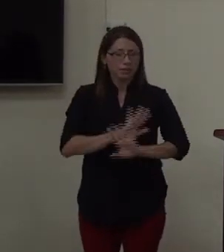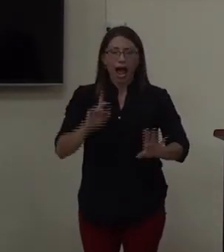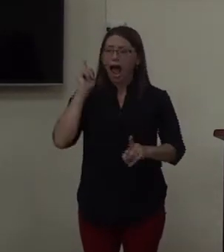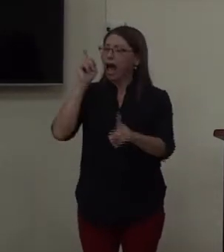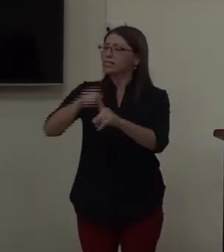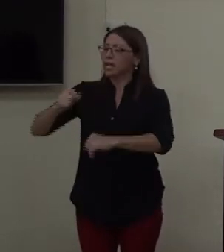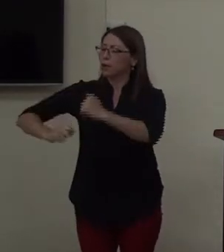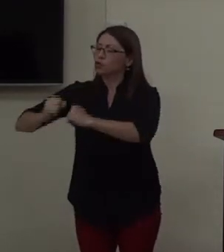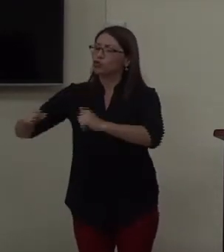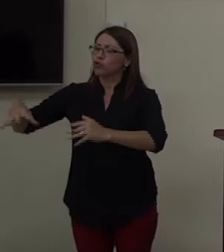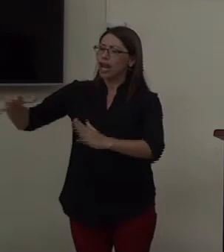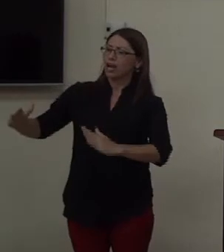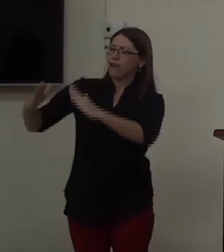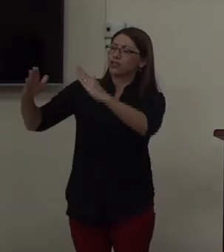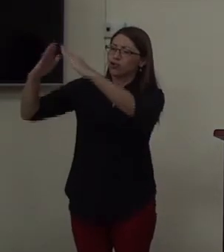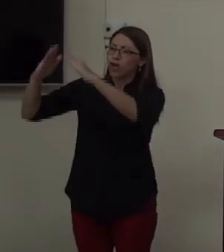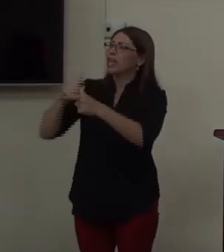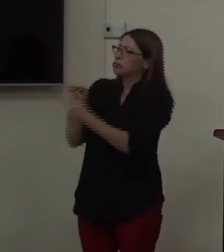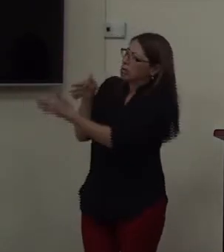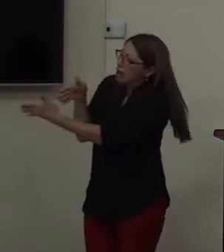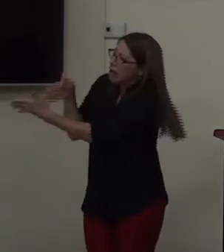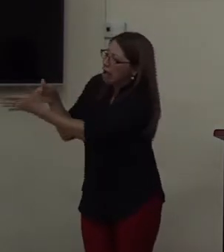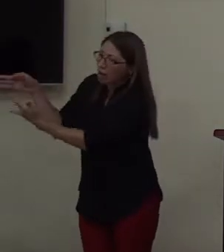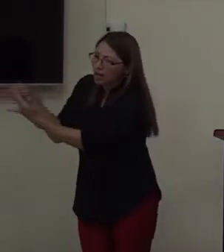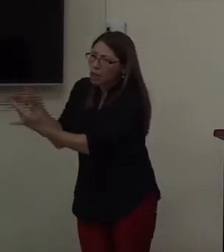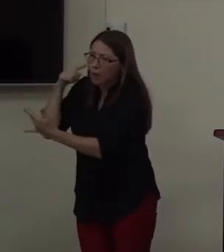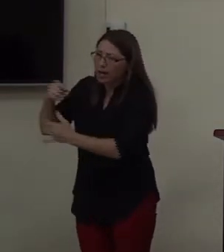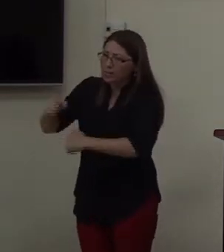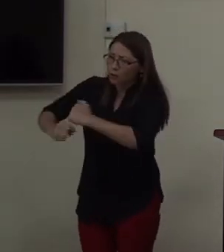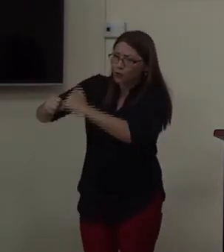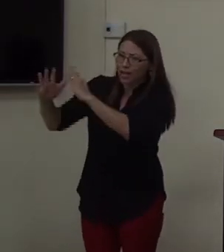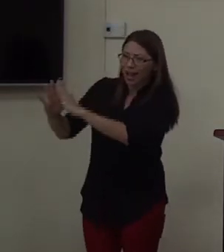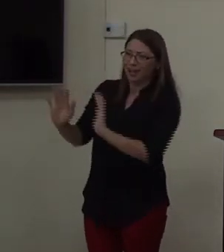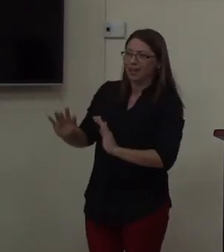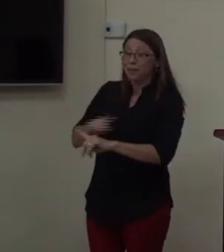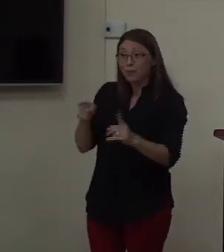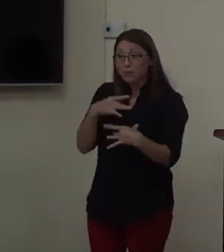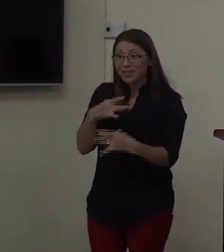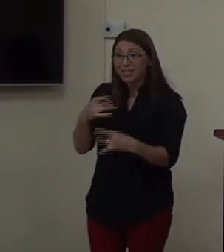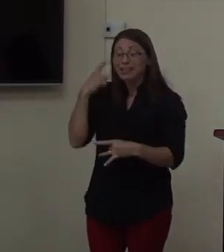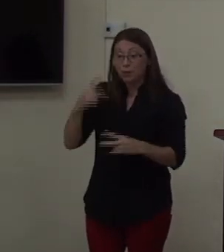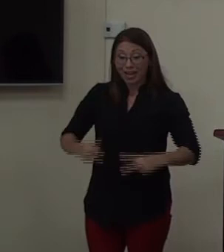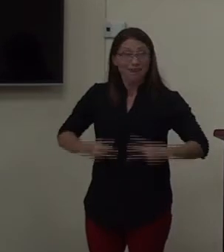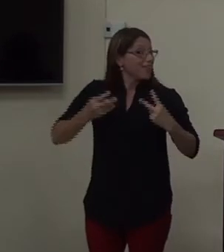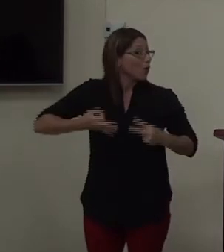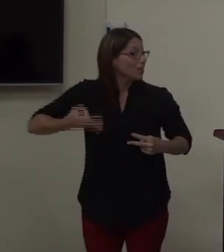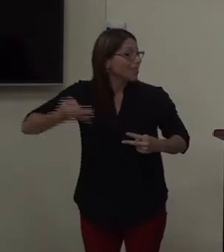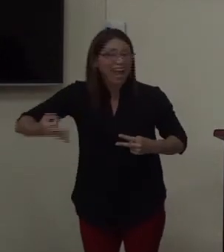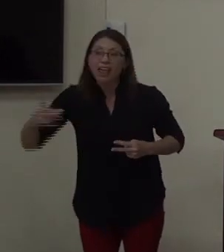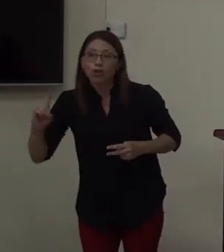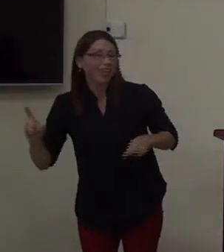verdad, molesto al marido, ¿verdad? Que es uno de los que saben construirlo hasta que se lo construyó. Pero como les decía, es muy interesante porque la vida cotidiana se desarrolla